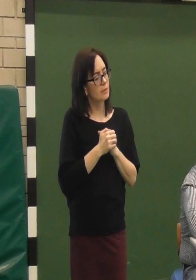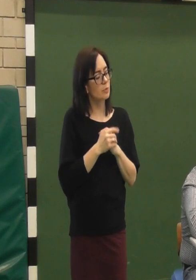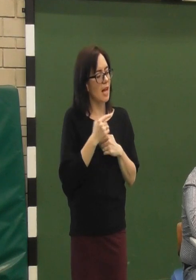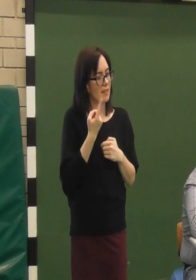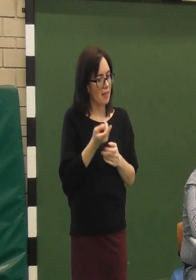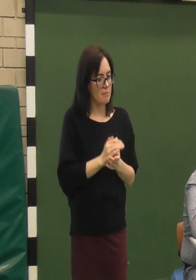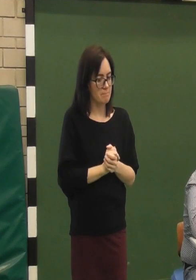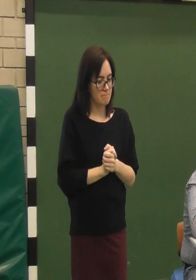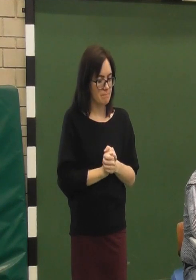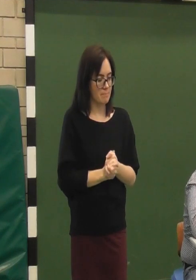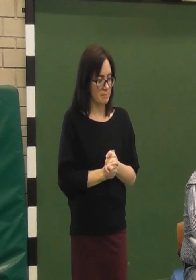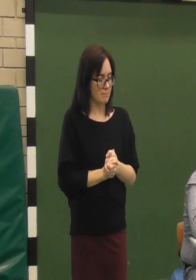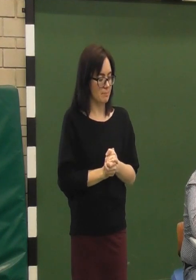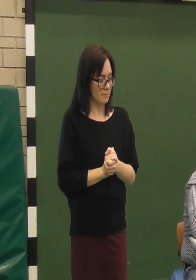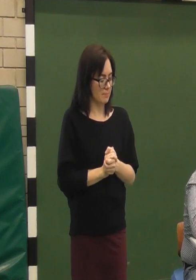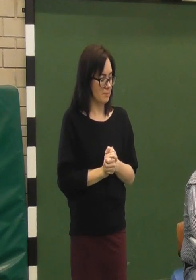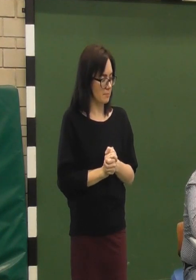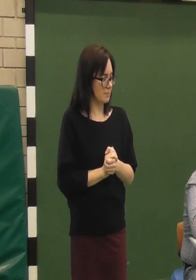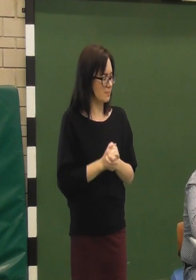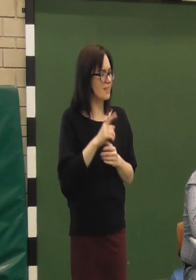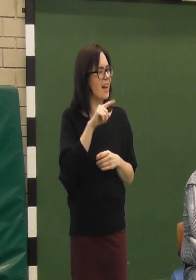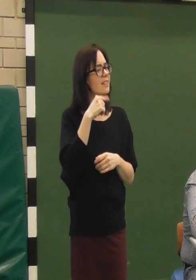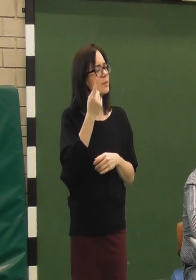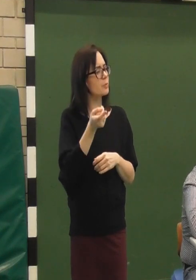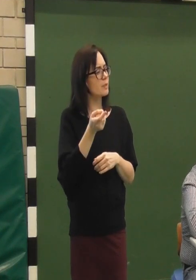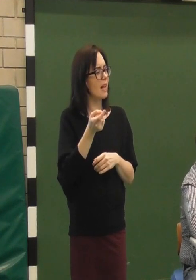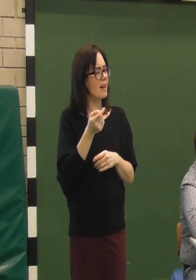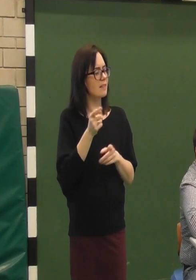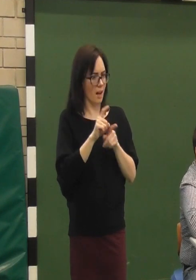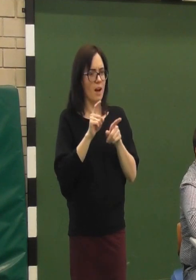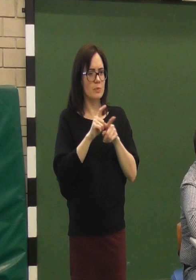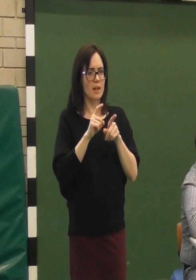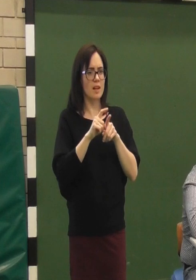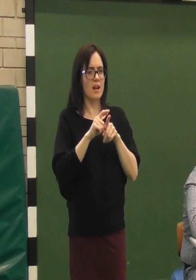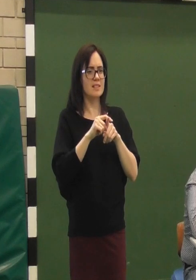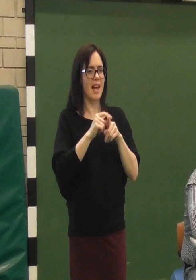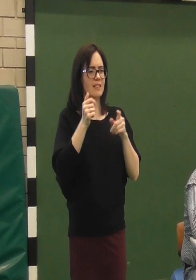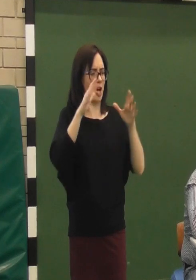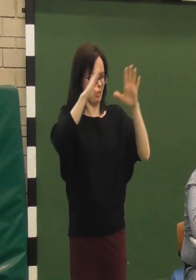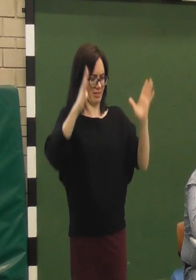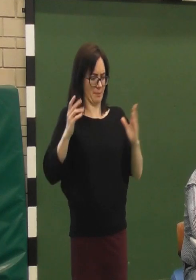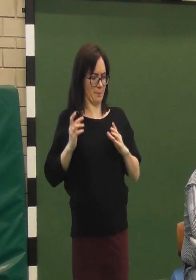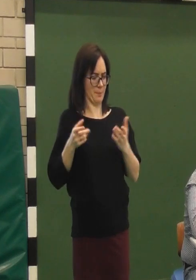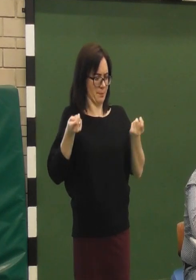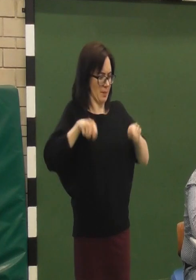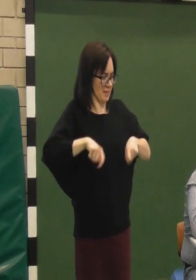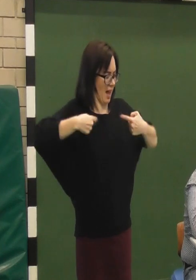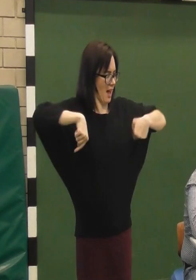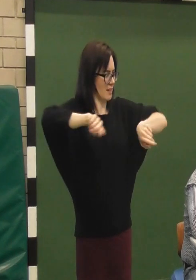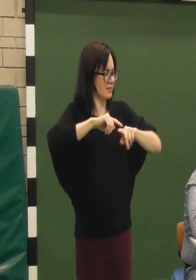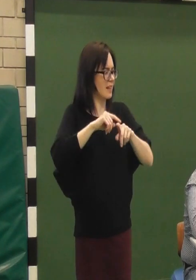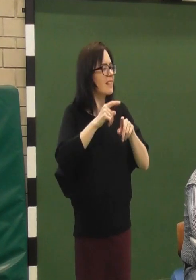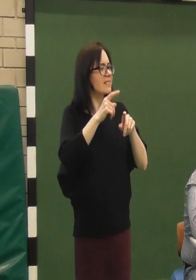Hát... Utána elvittek karanténbe bennünket. Ez Németországban bejjebb volt,